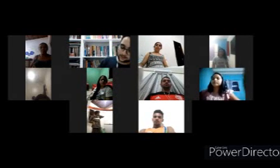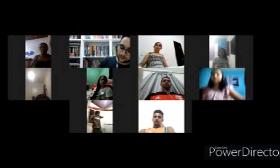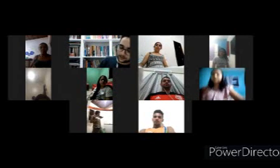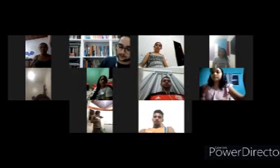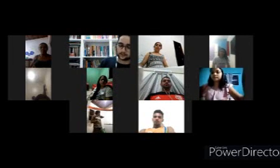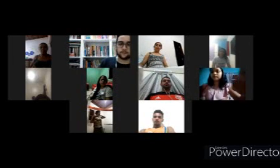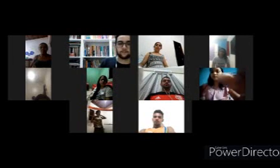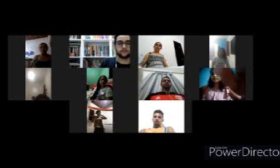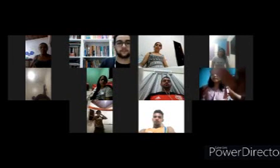Esperança.